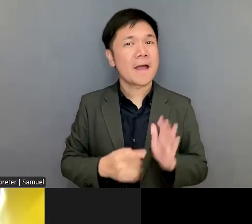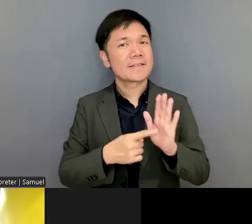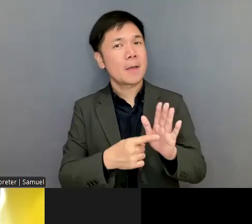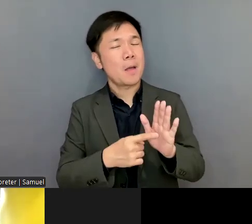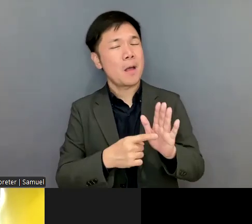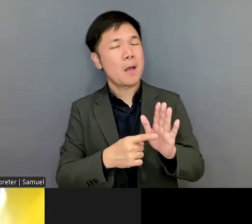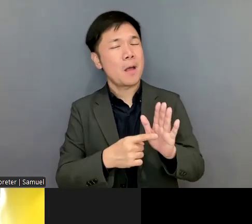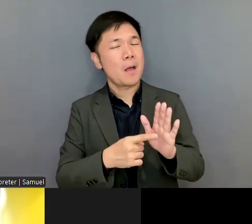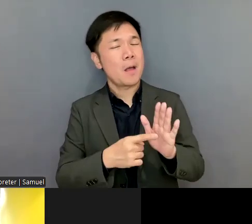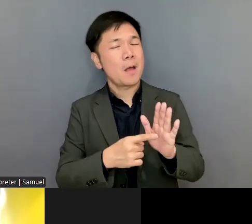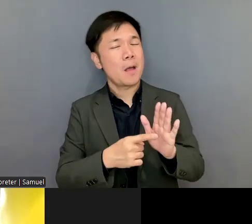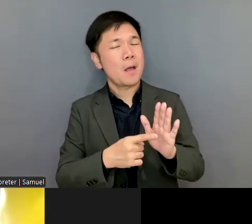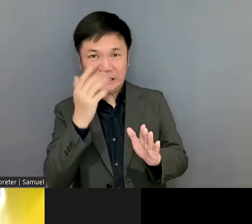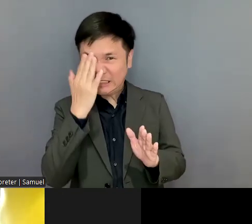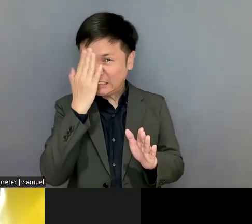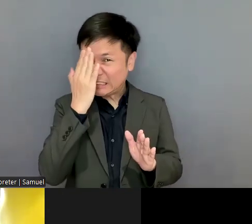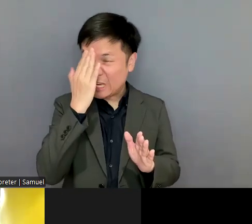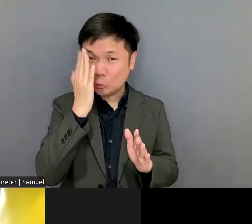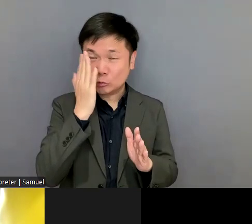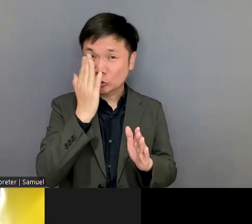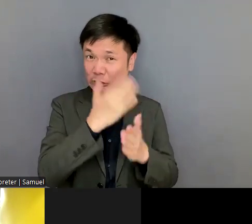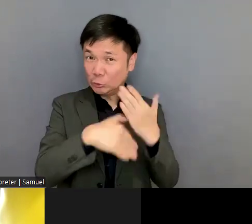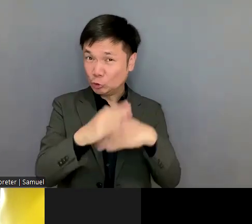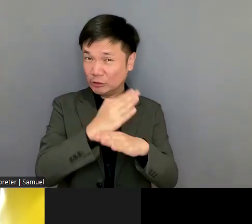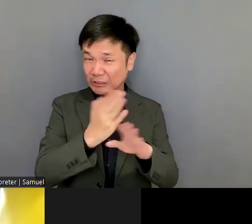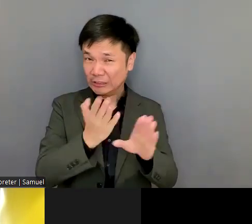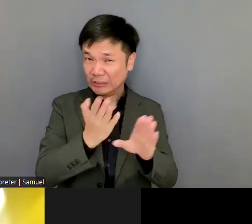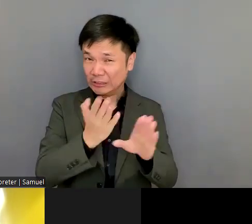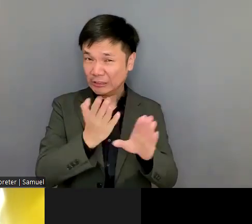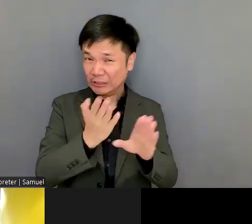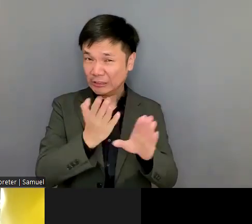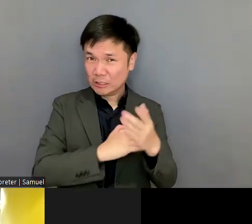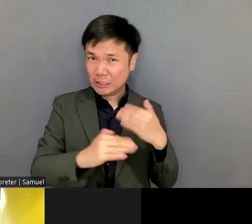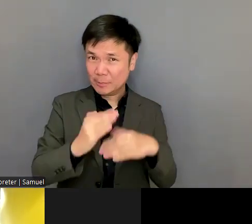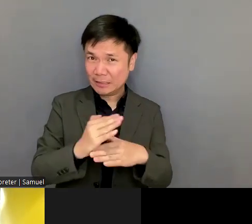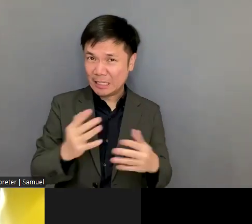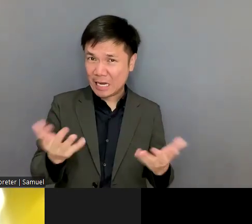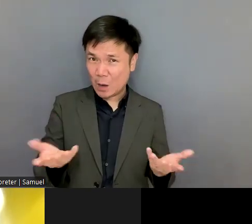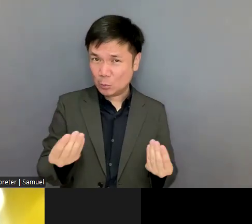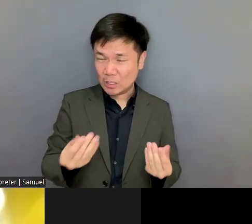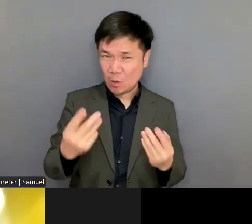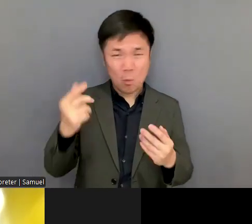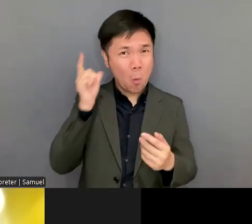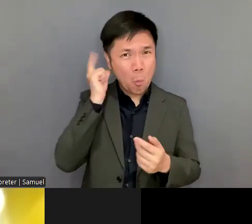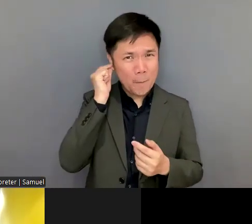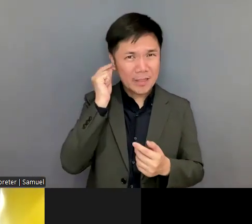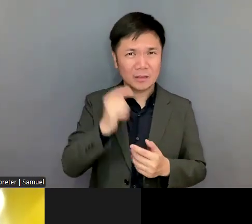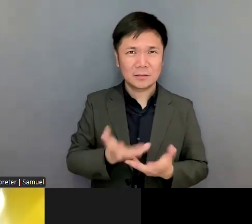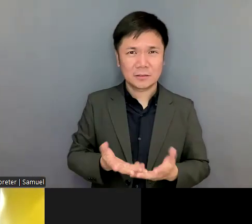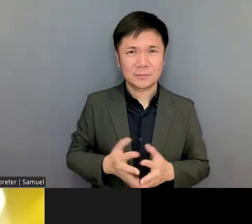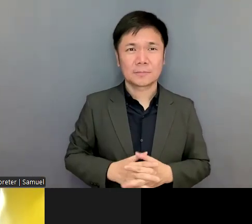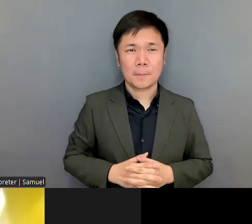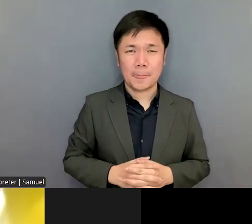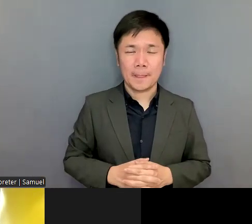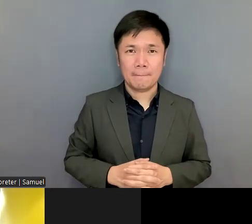no sufra la psychological persona. Sin disability, embargo, me parece que esto es realmente todavía un desafío que tenemos que this is enfrentar a challenge o que